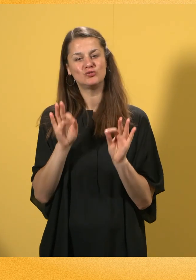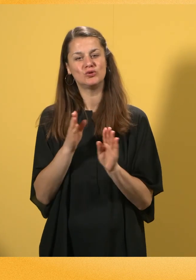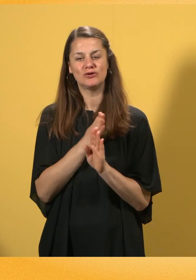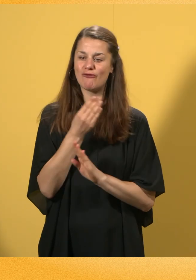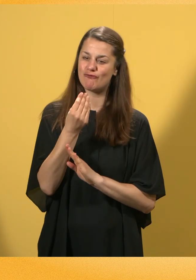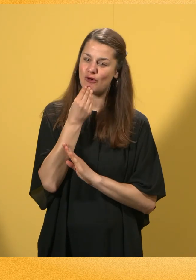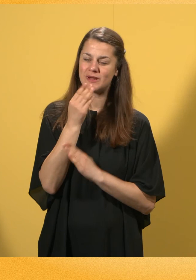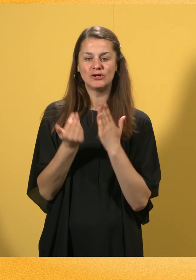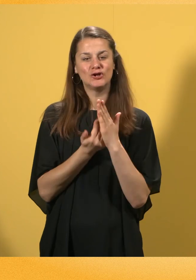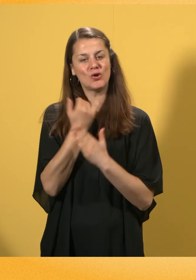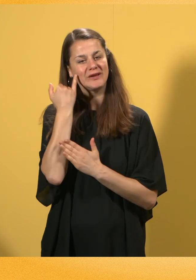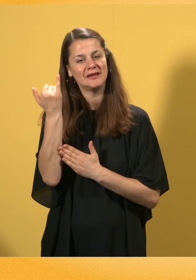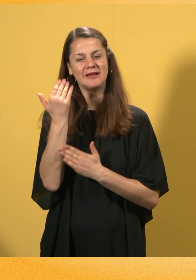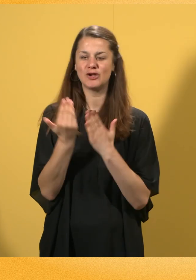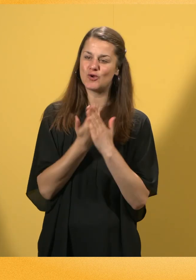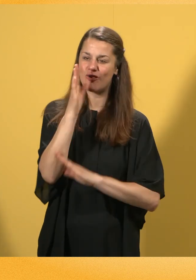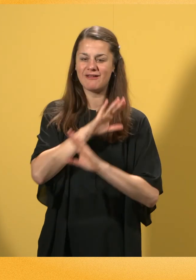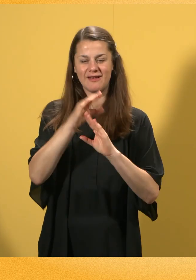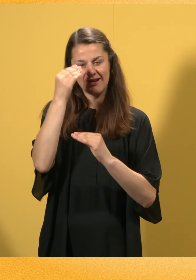und inspirierenden Tag und dass Ihr